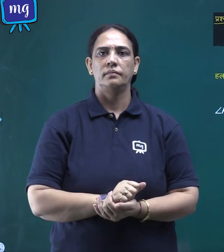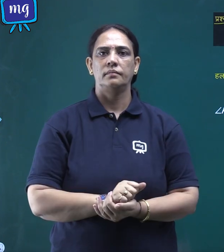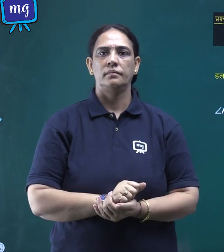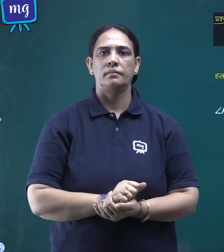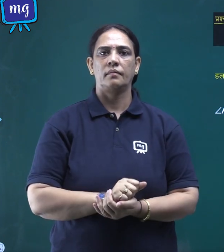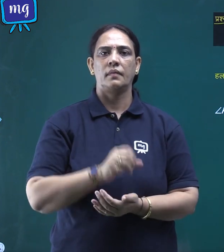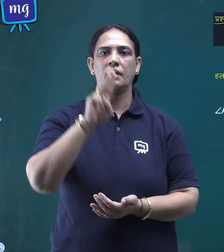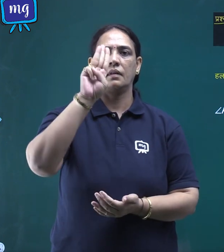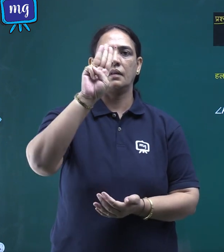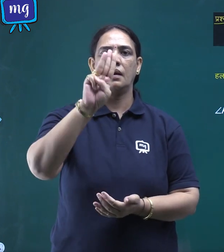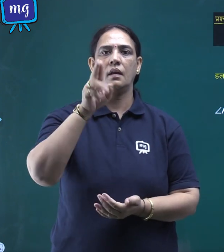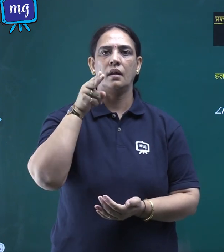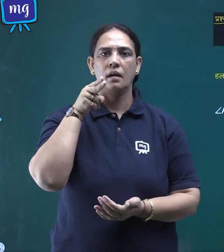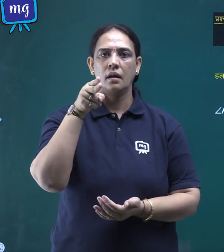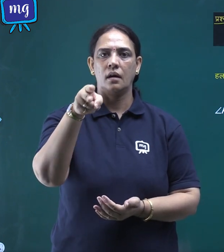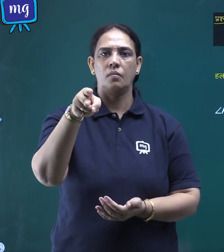3:5,